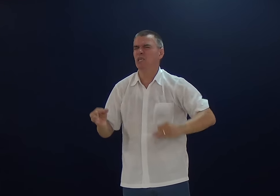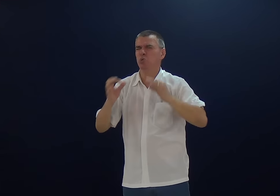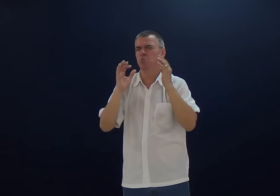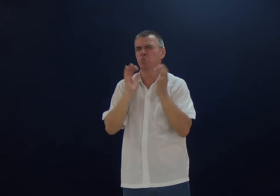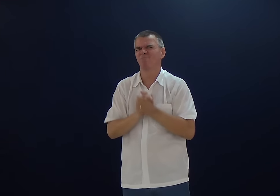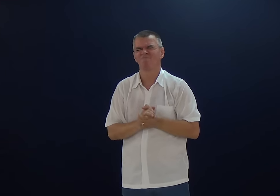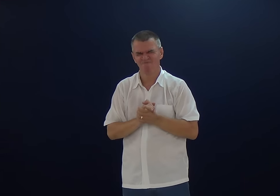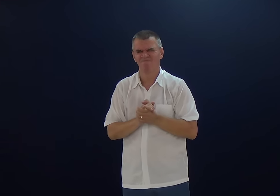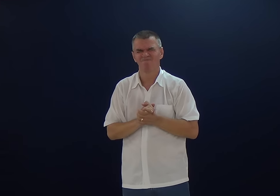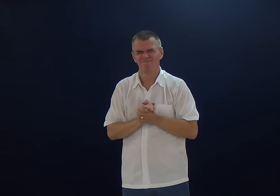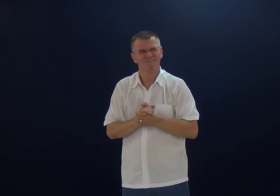mais